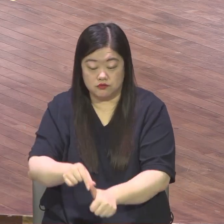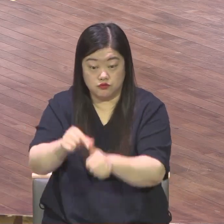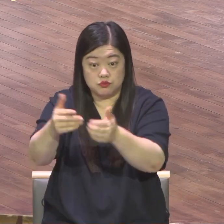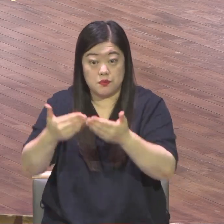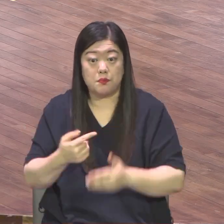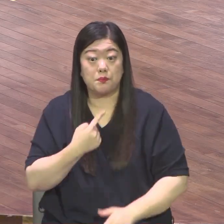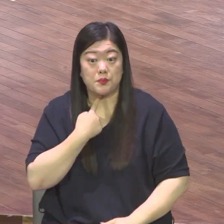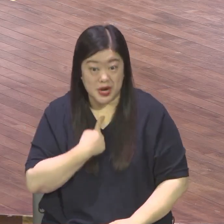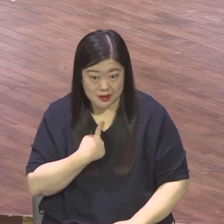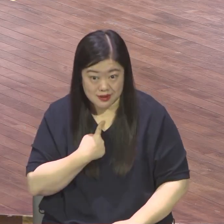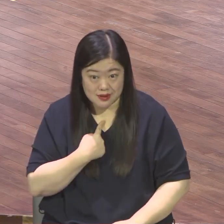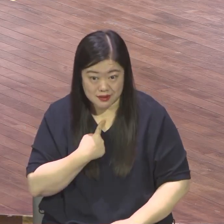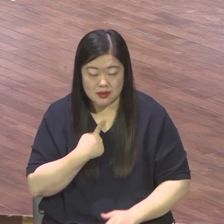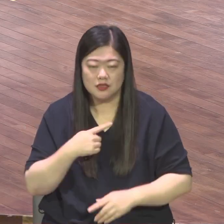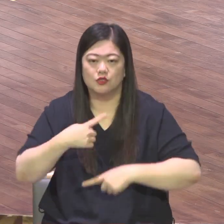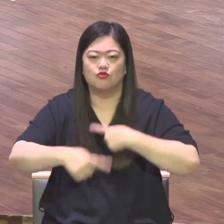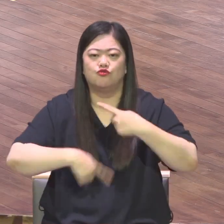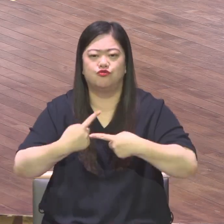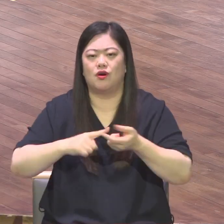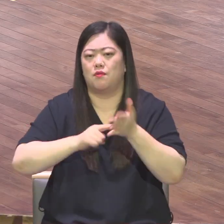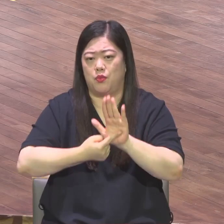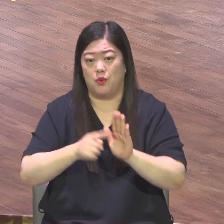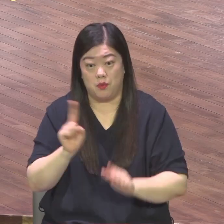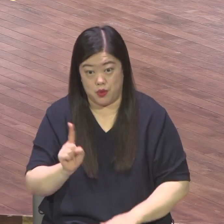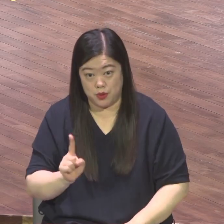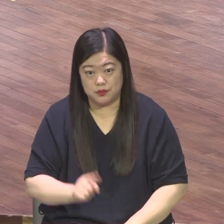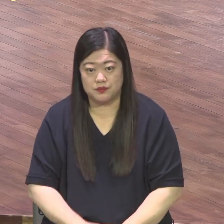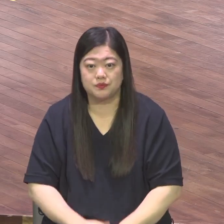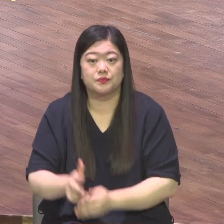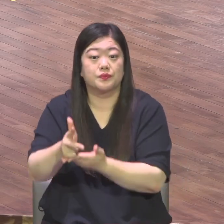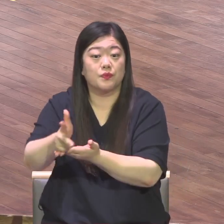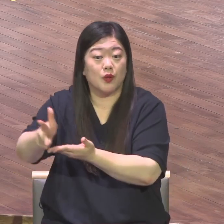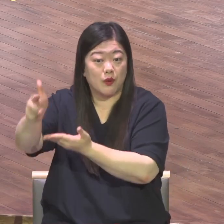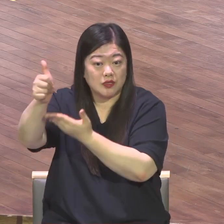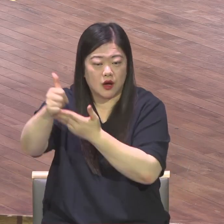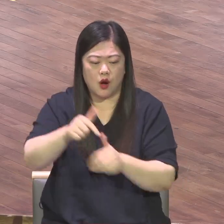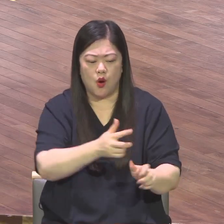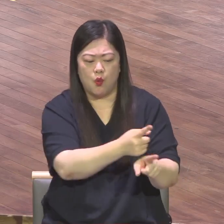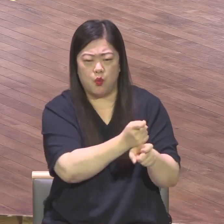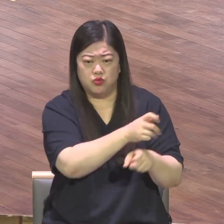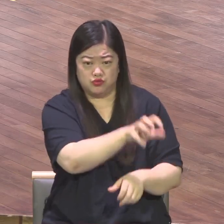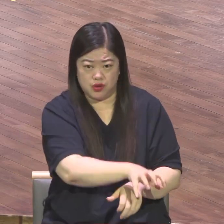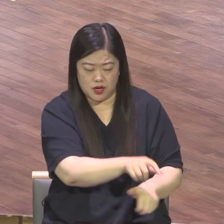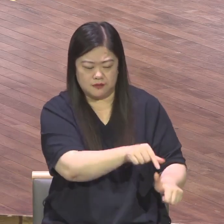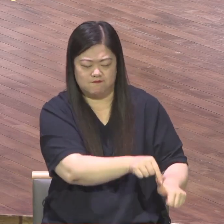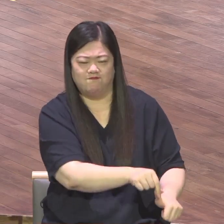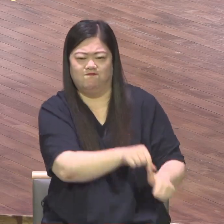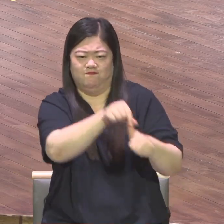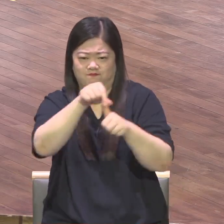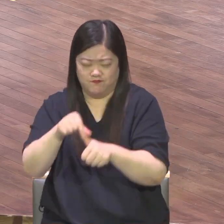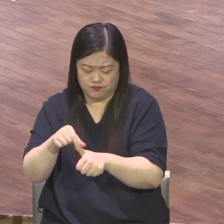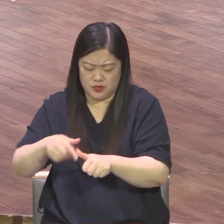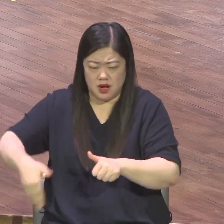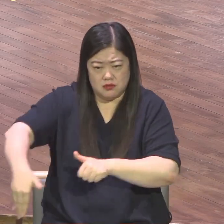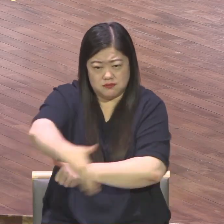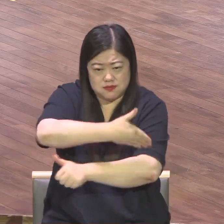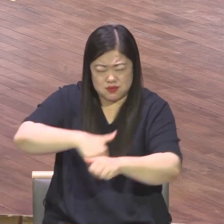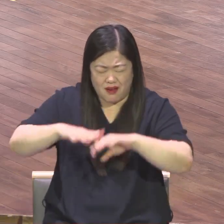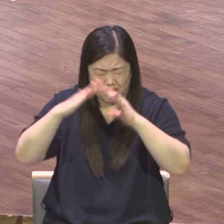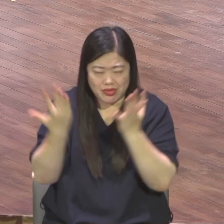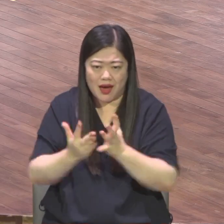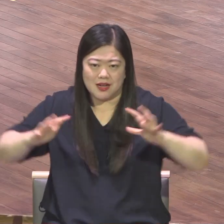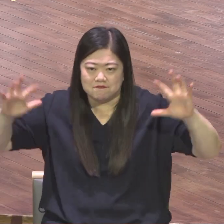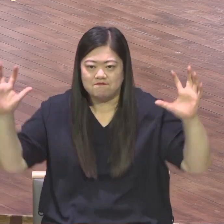자들은 이같이 말할지어다. 여호와께서 대적의 손에서 그들을 속량하사 동서 남북 각